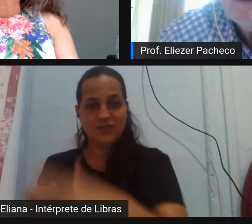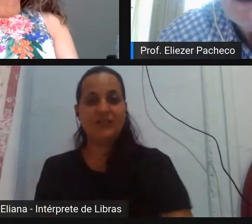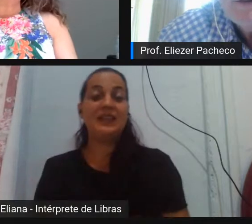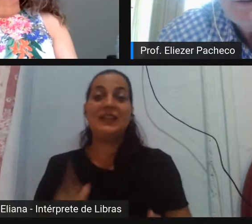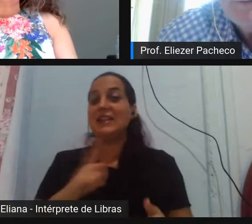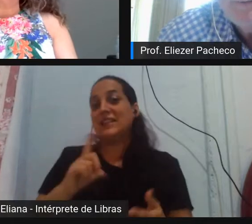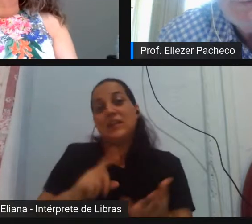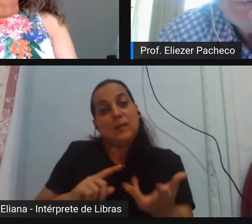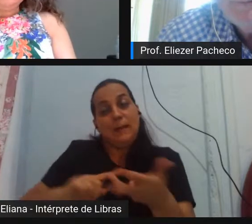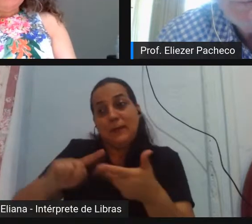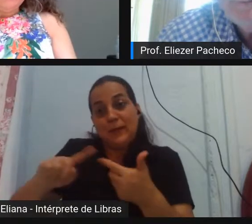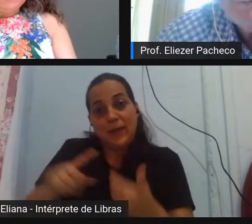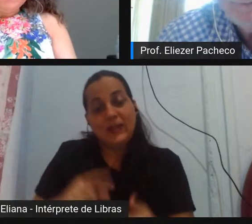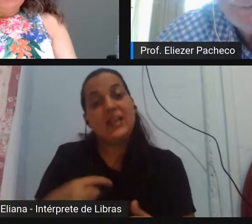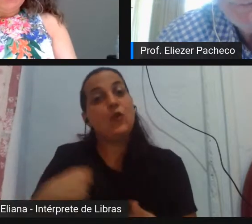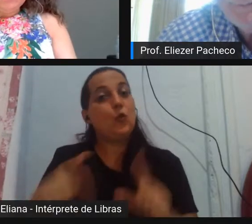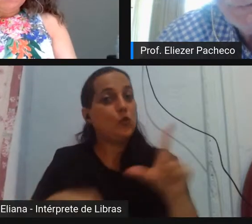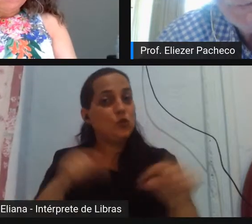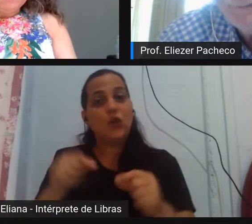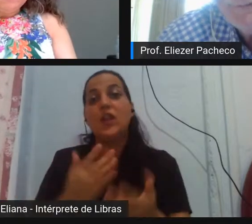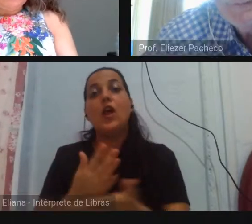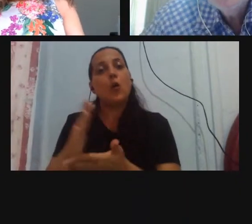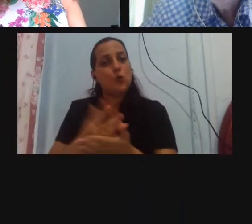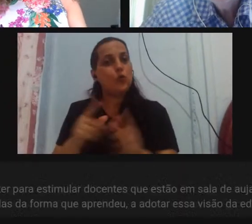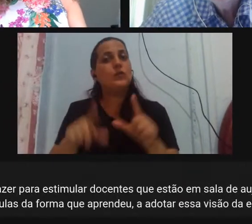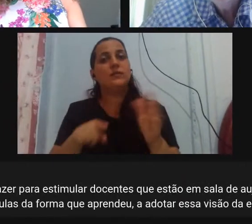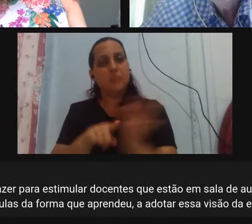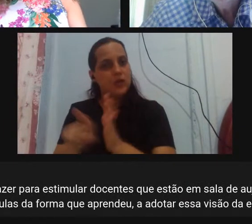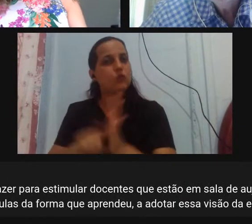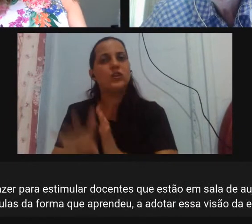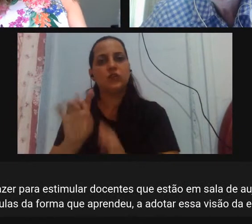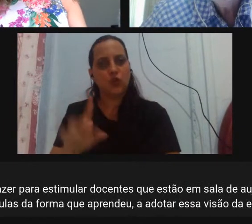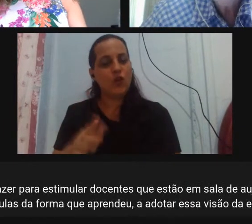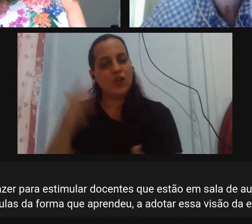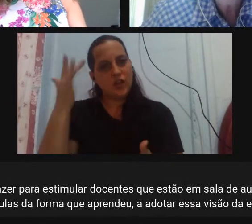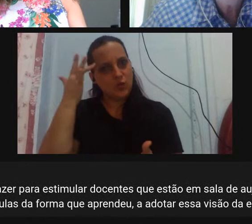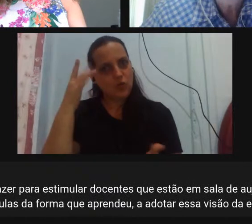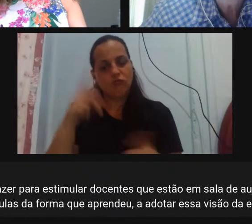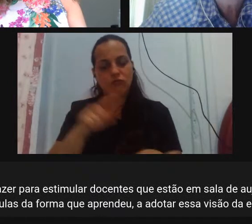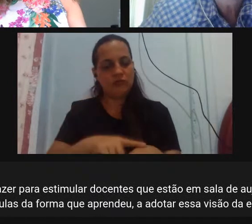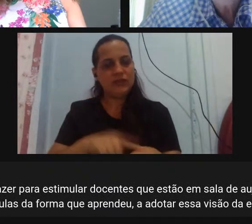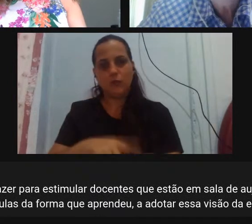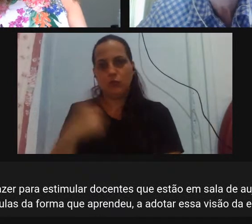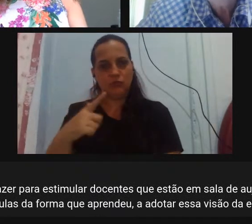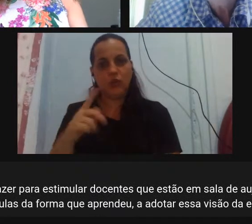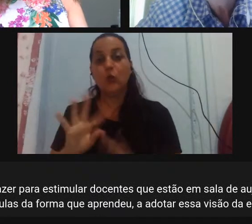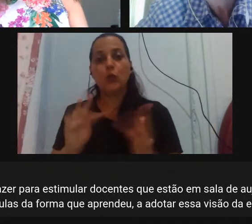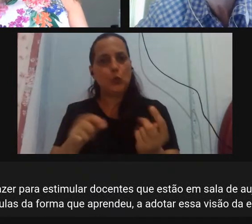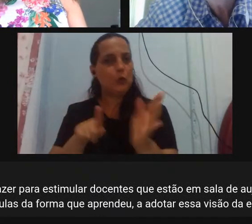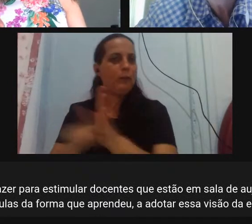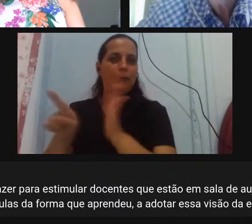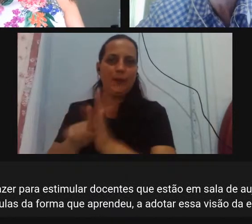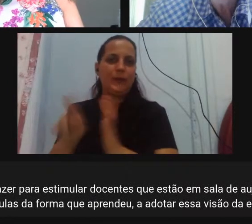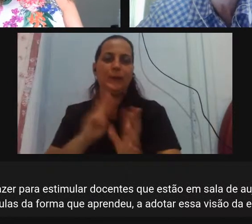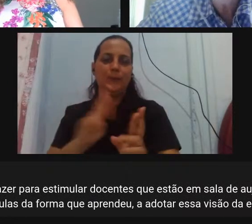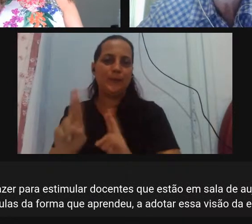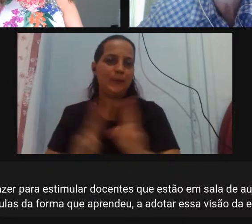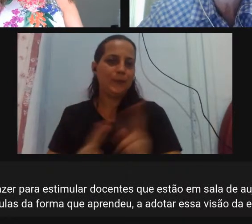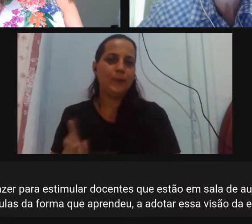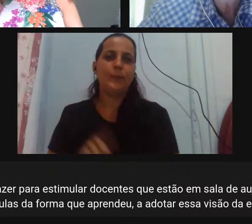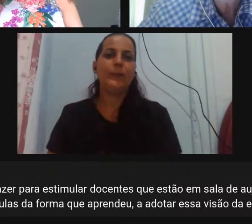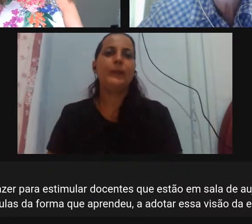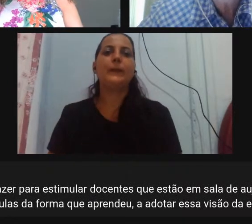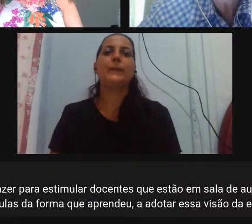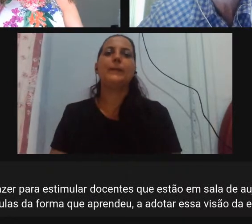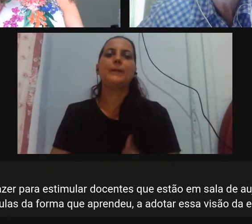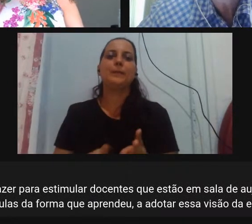aqui algumas, talvez não dê tempo de fazer todas, mas tem outra aqui ligada a essa, sobre a formação também